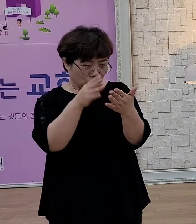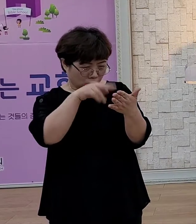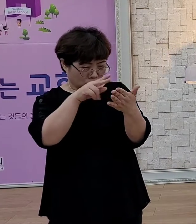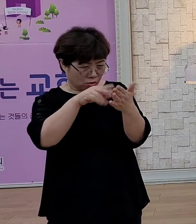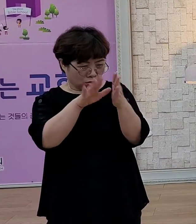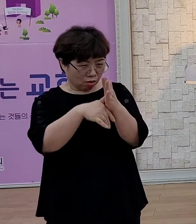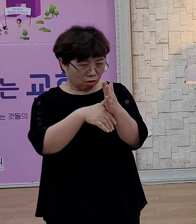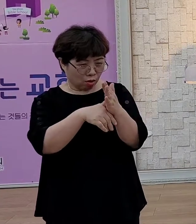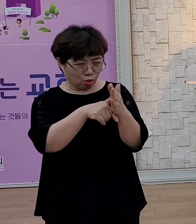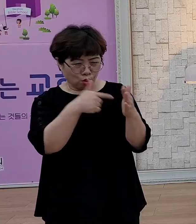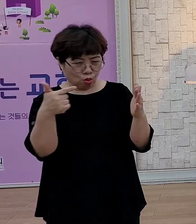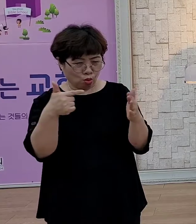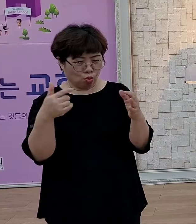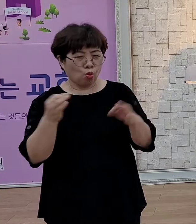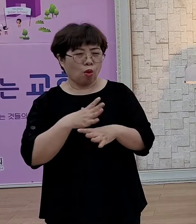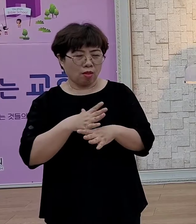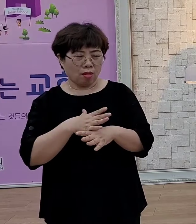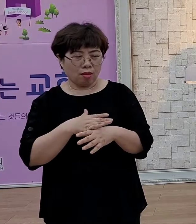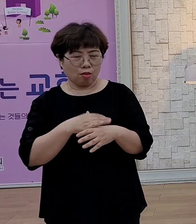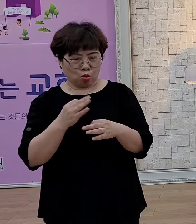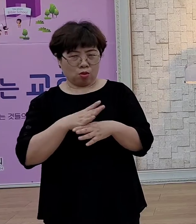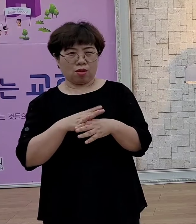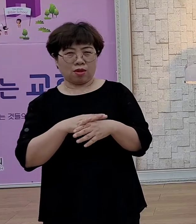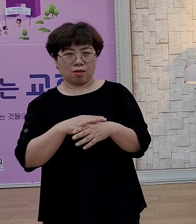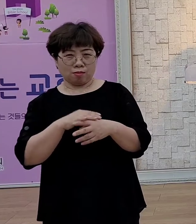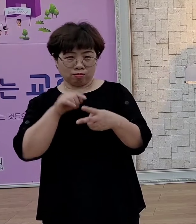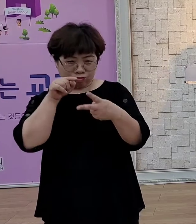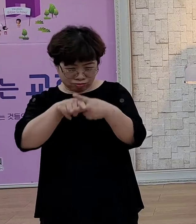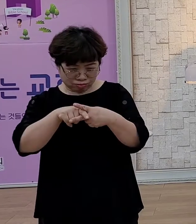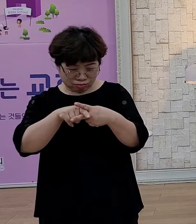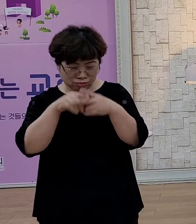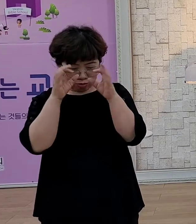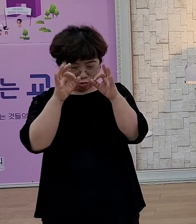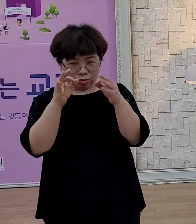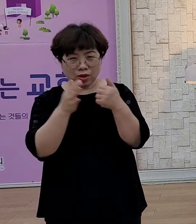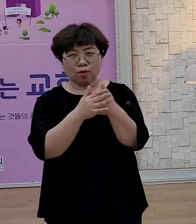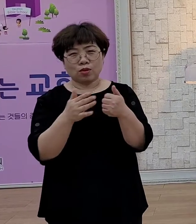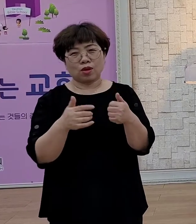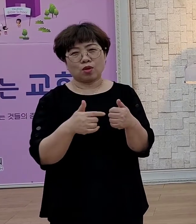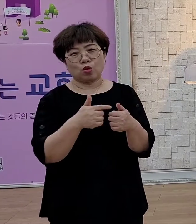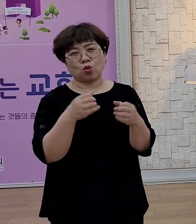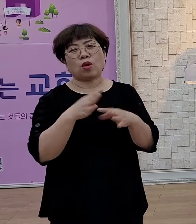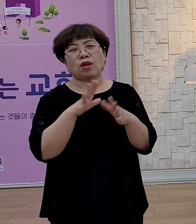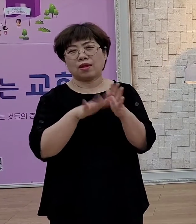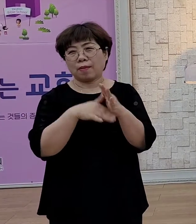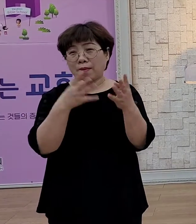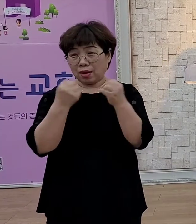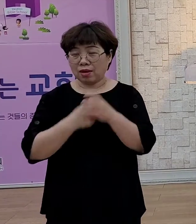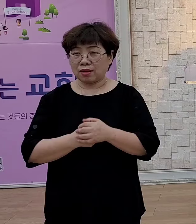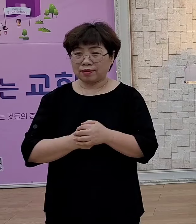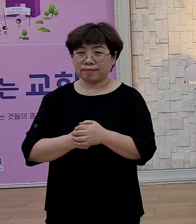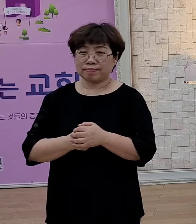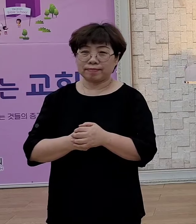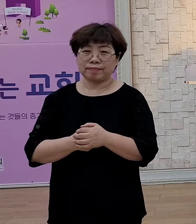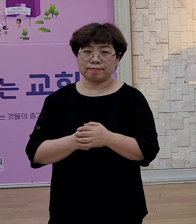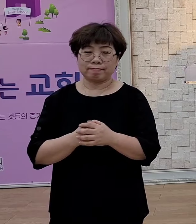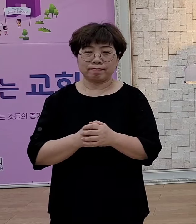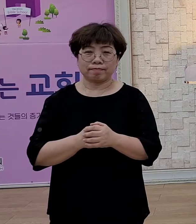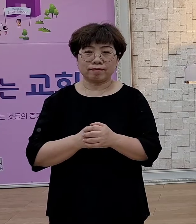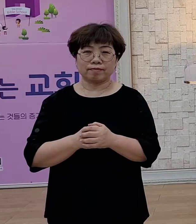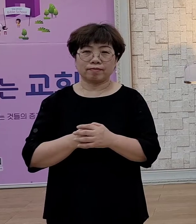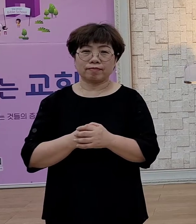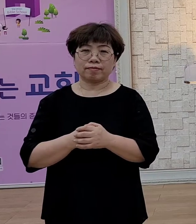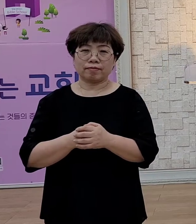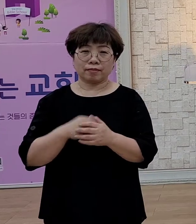정말 이 사람은 목회자였구나. 이 야고보서를 목회서신이라고 하거든요. 원래는 뭐 목회서신 따로 있잖아요.